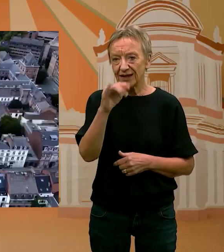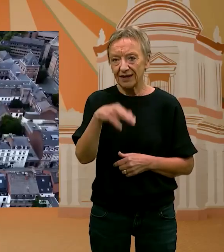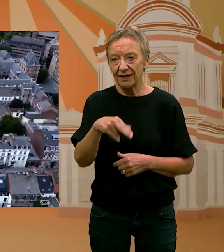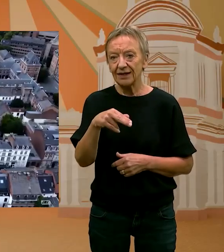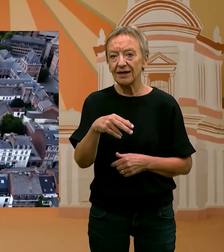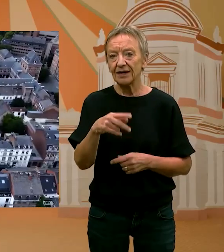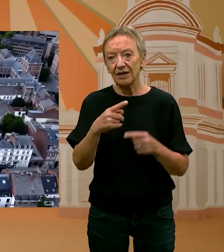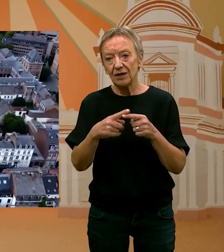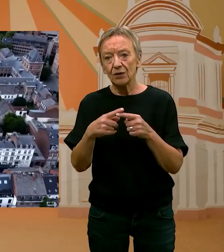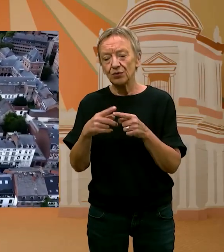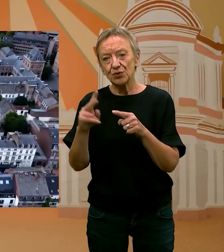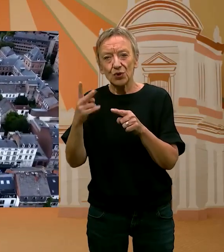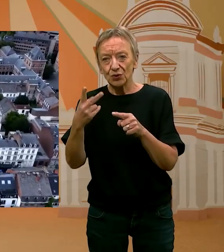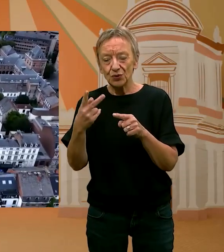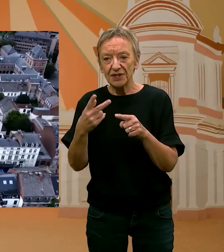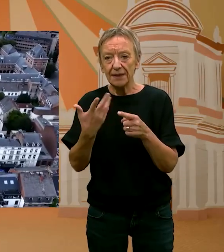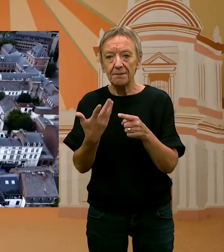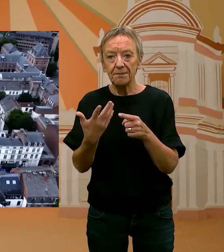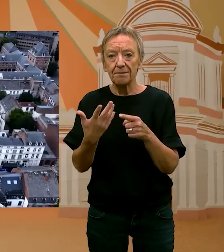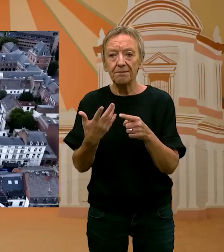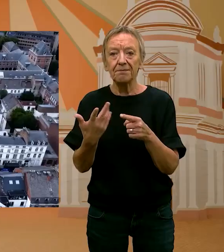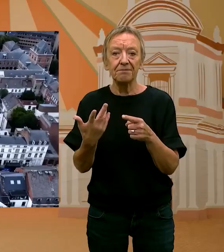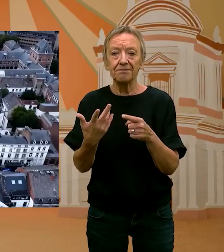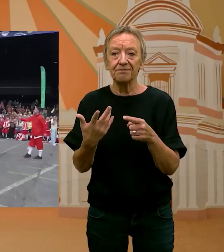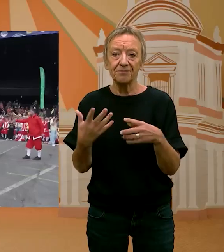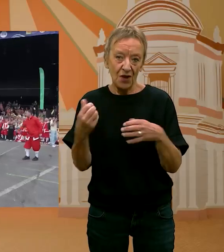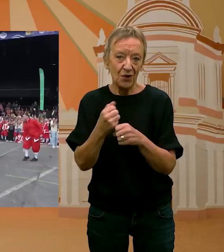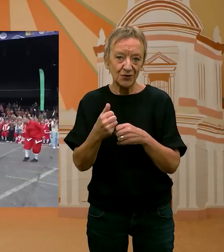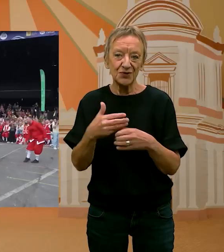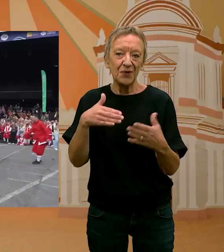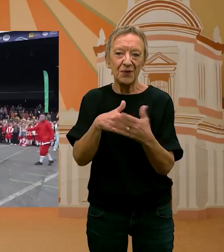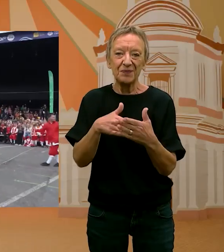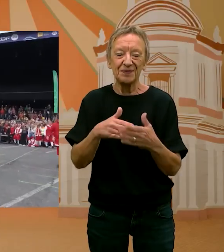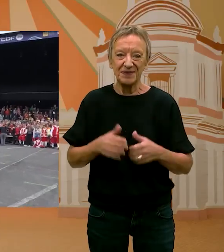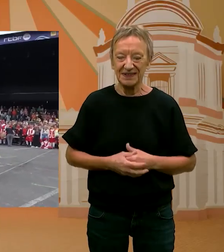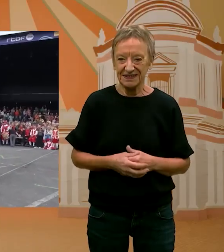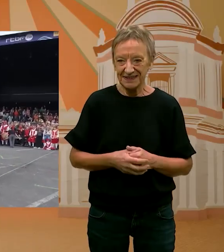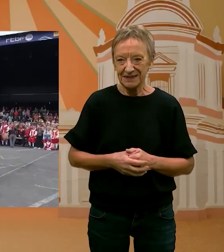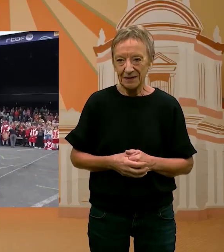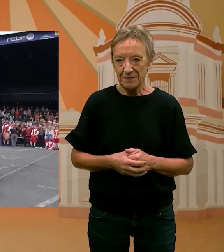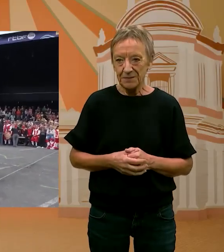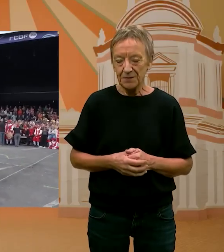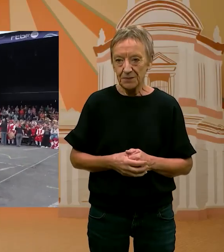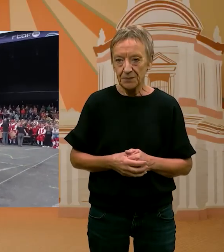cadors et qui vraiment se sont serrés les coudes en mode désespéré, mais c'était compliqué pour eux. Nous connaissons la prochaine victime, entre